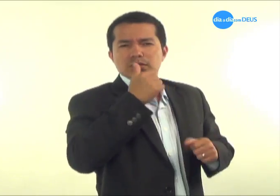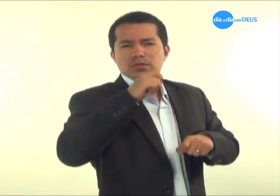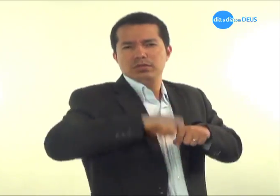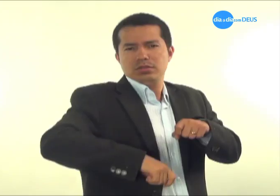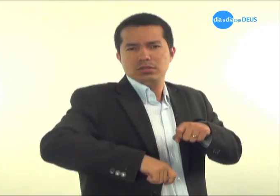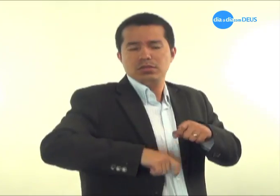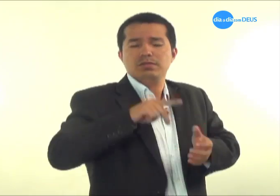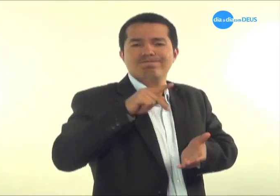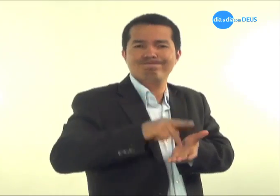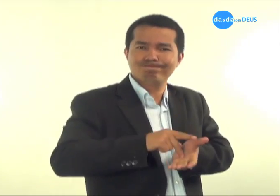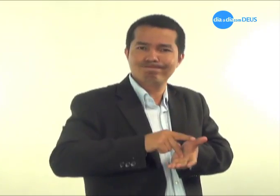filosofia humana